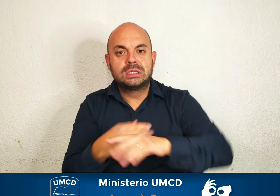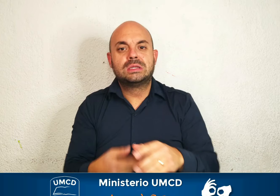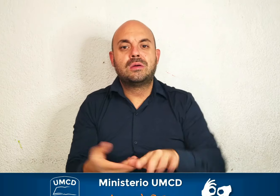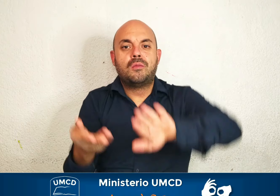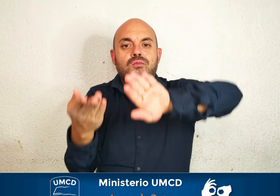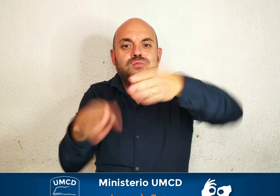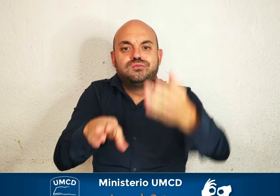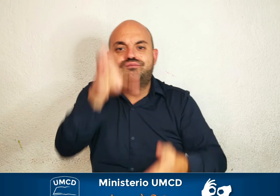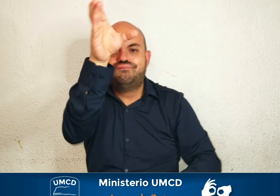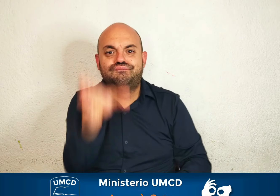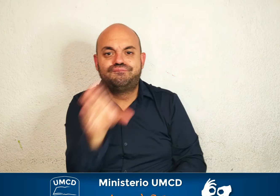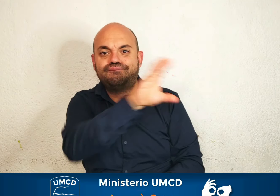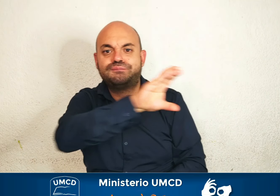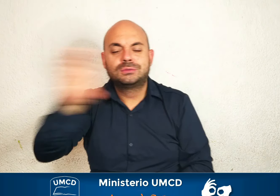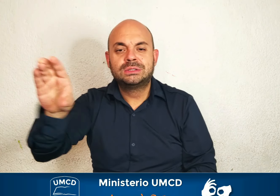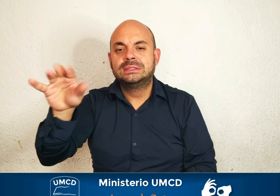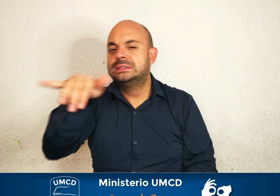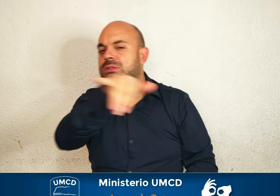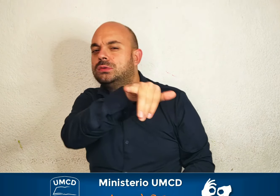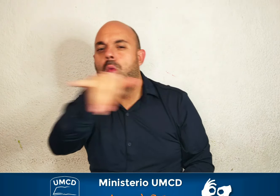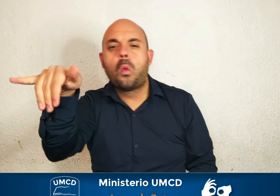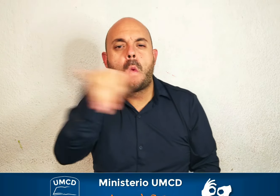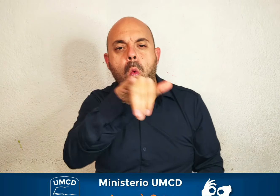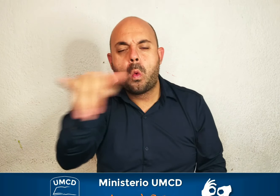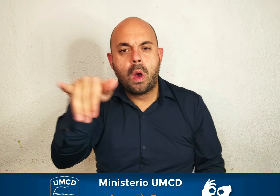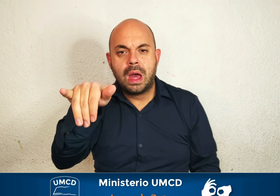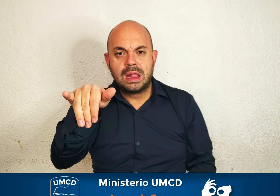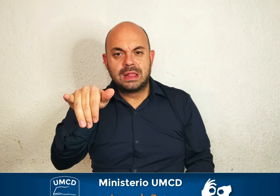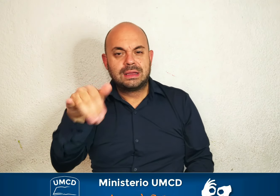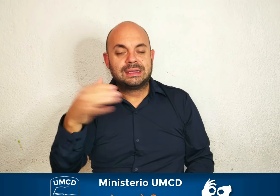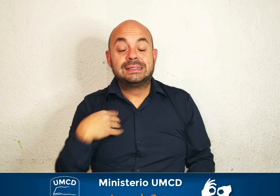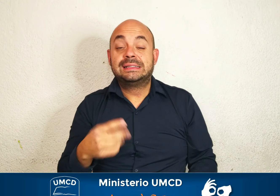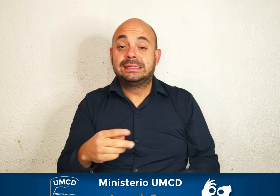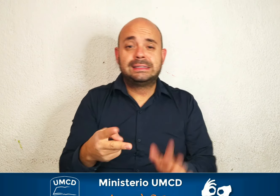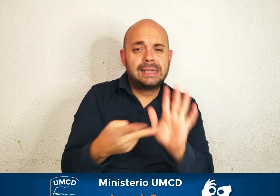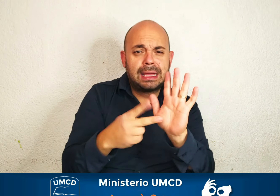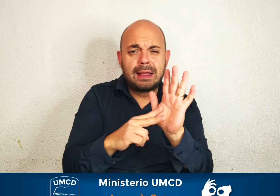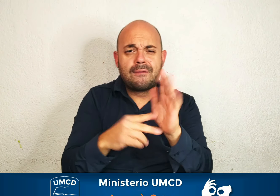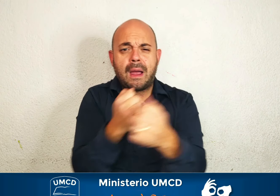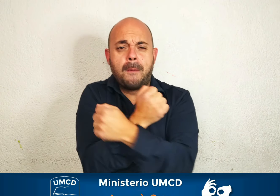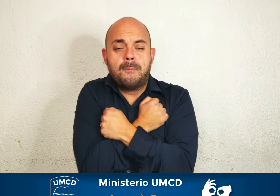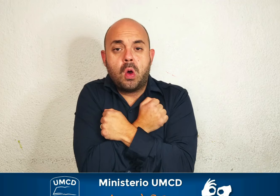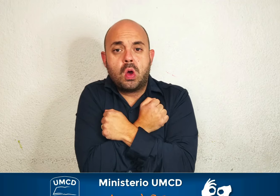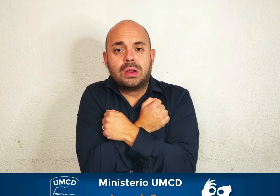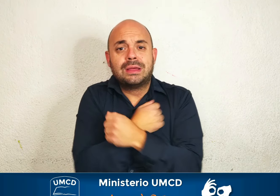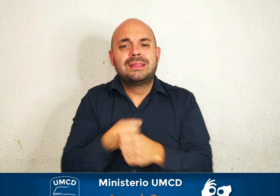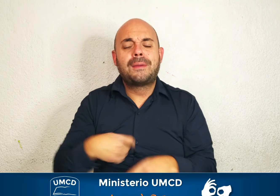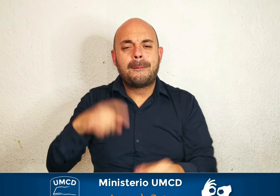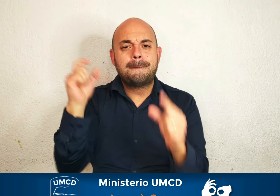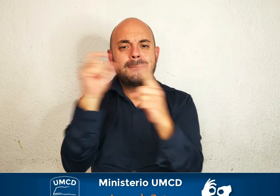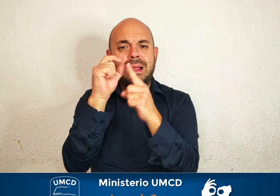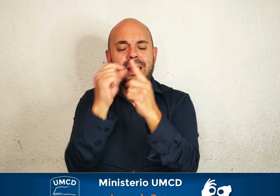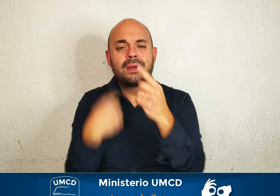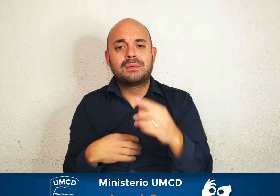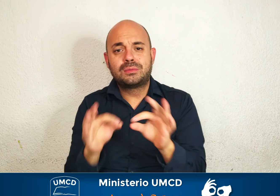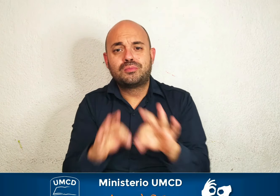todos nosotros damos todo de nosotros hacia aquel que está recibiendo nuestro amor.